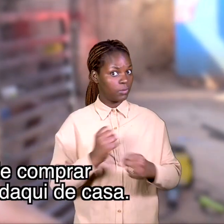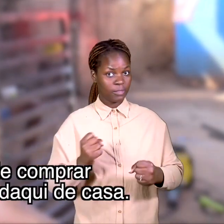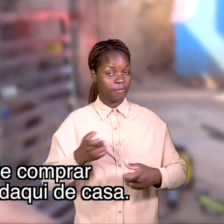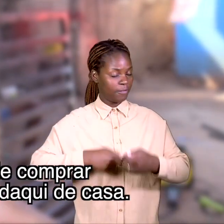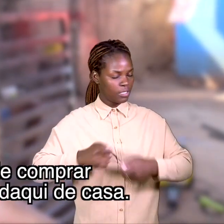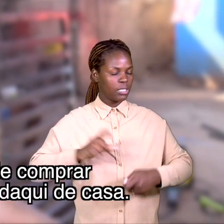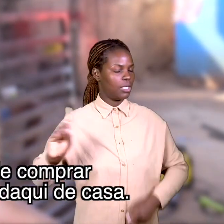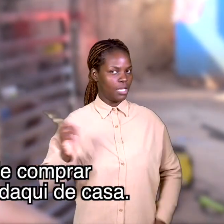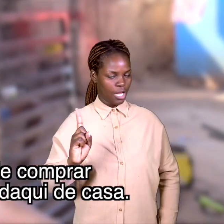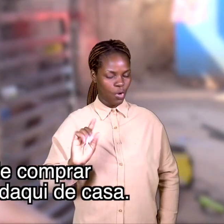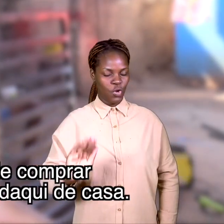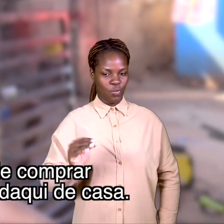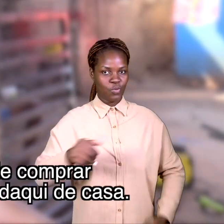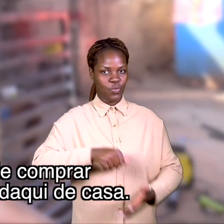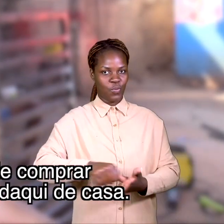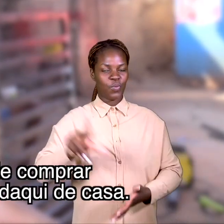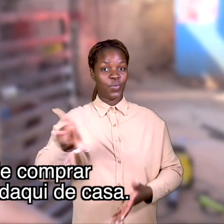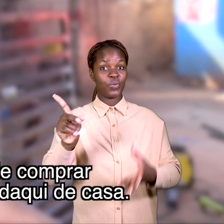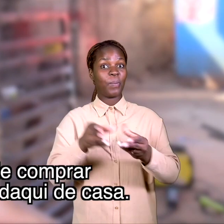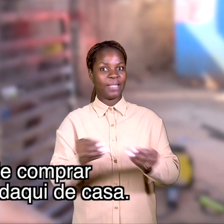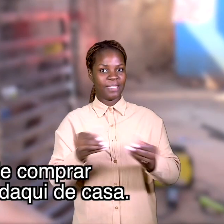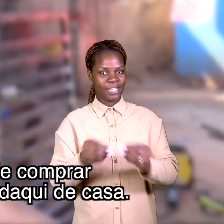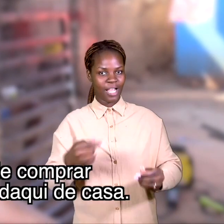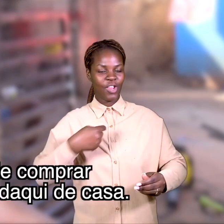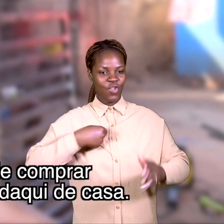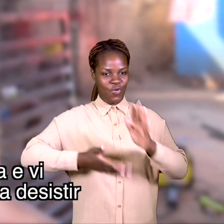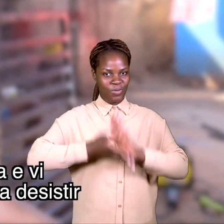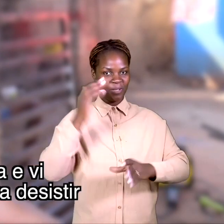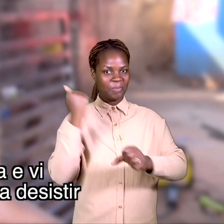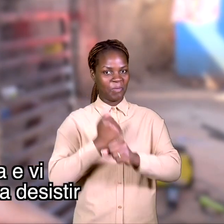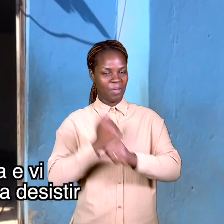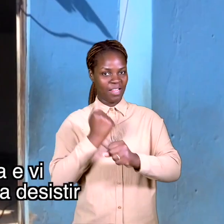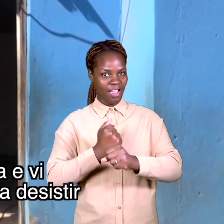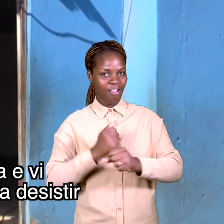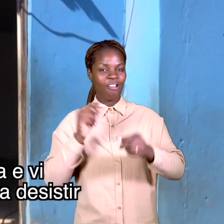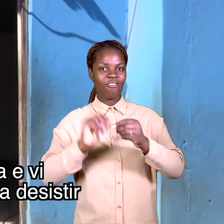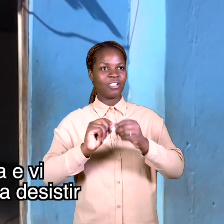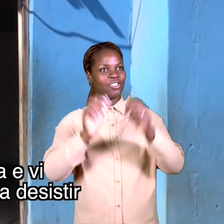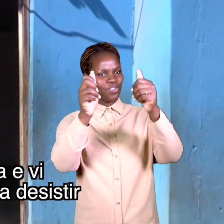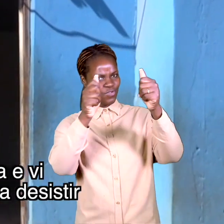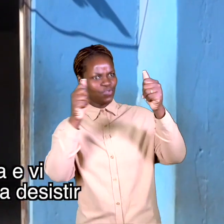fez questão de comprar algum material para fazer a janela daqui de casa. Aquela que está ali à frente a ver.